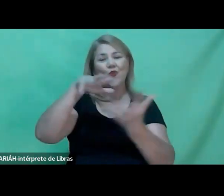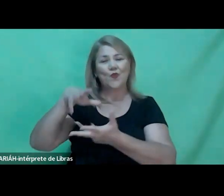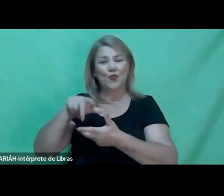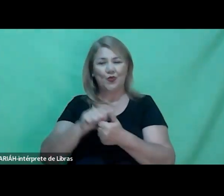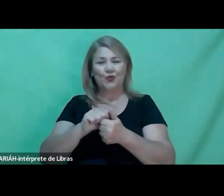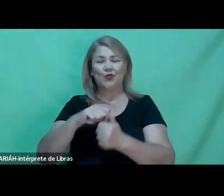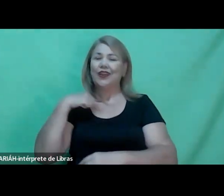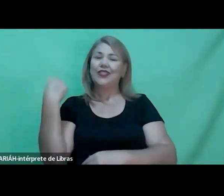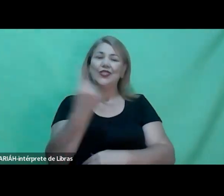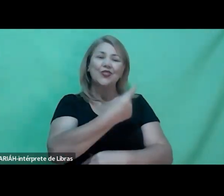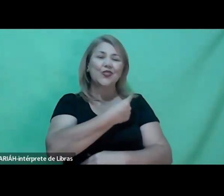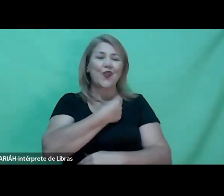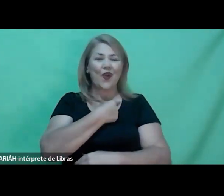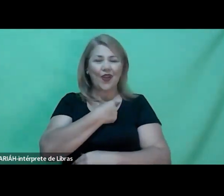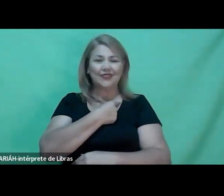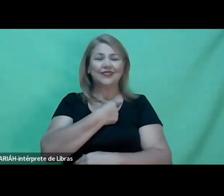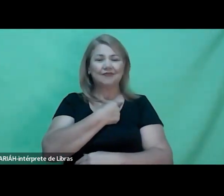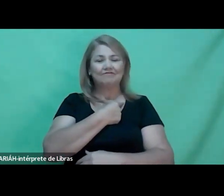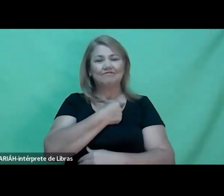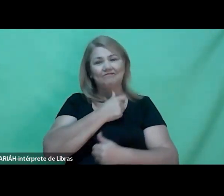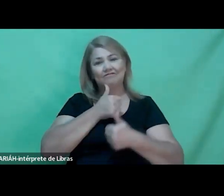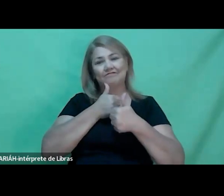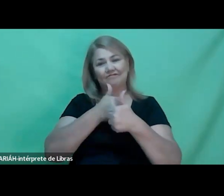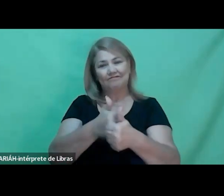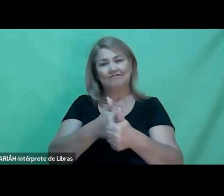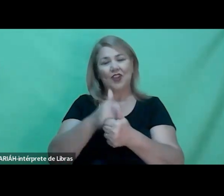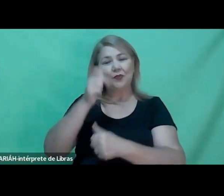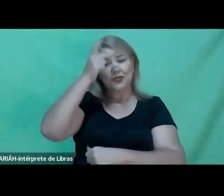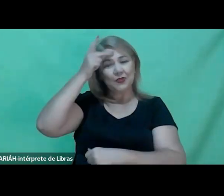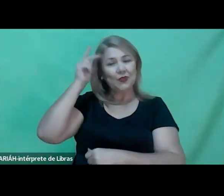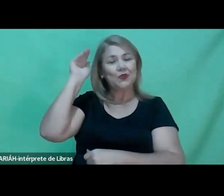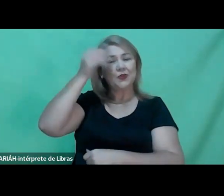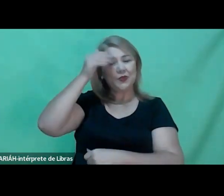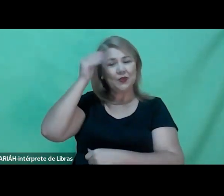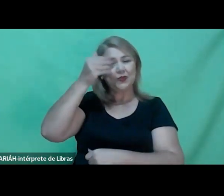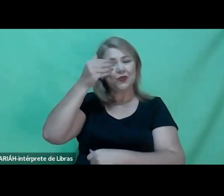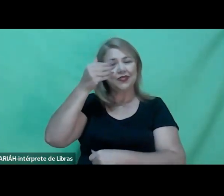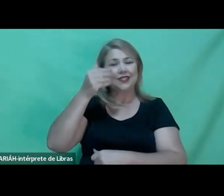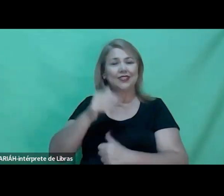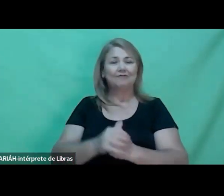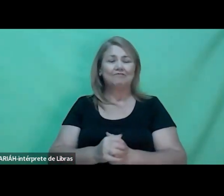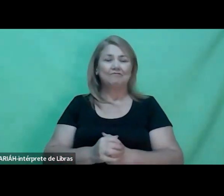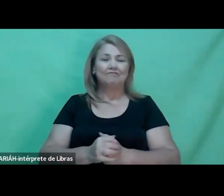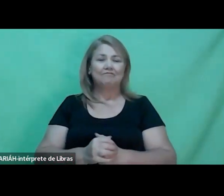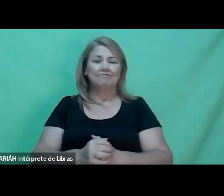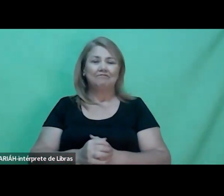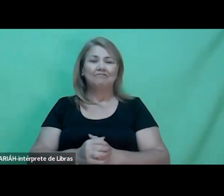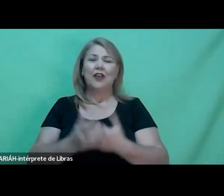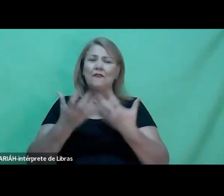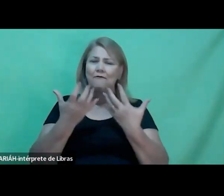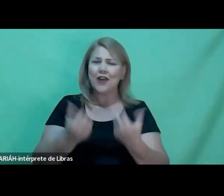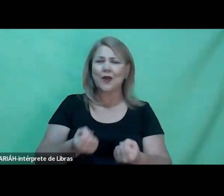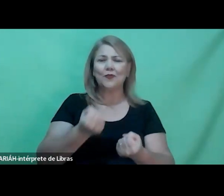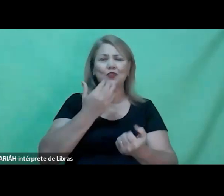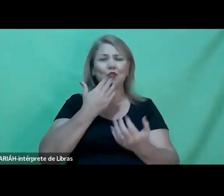eh de la vida eh podamos pintarles el mundo de de formas colores sonido que